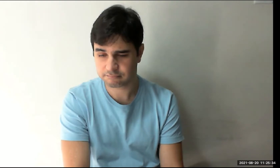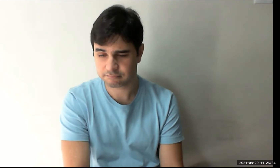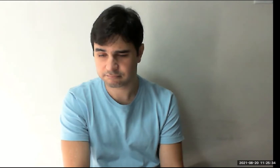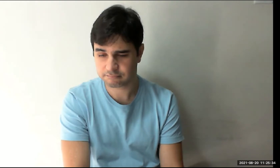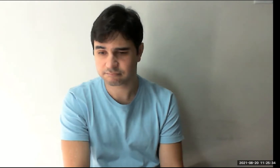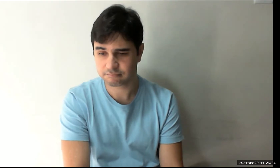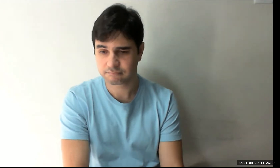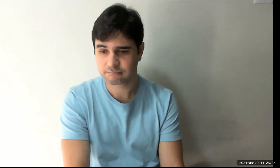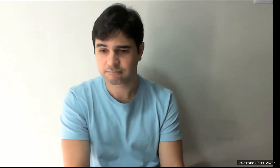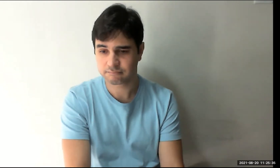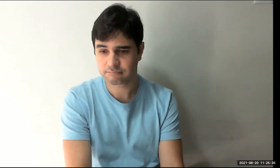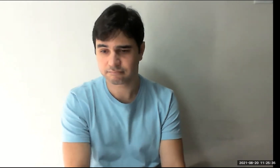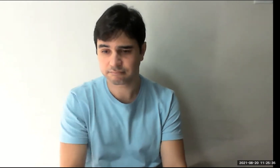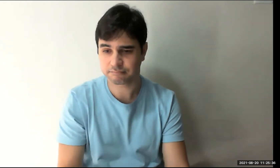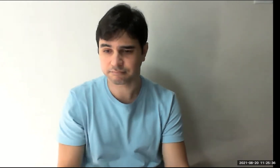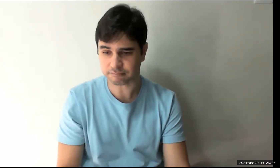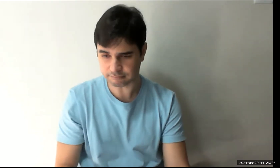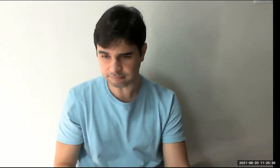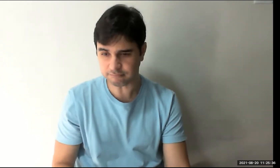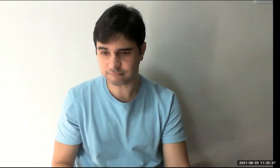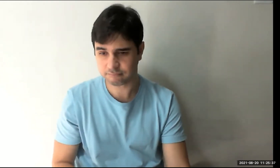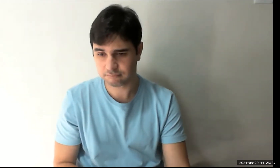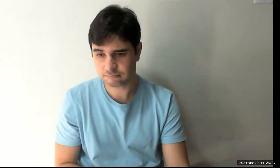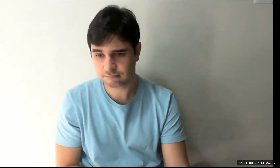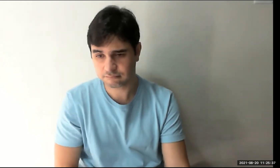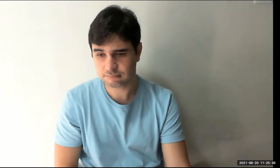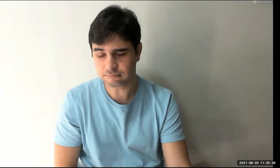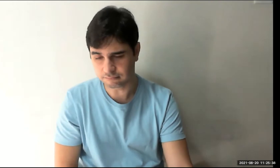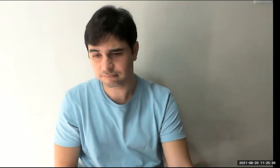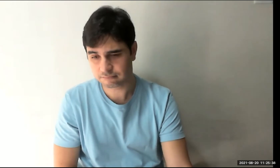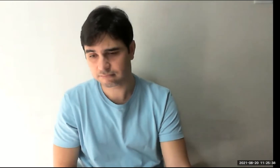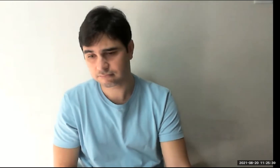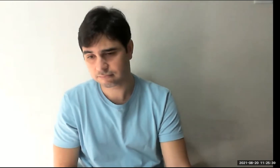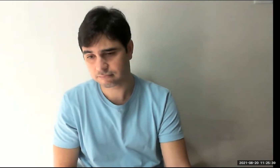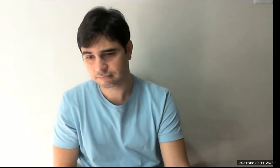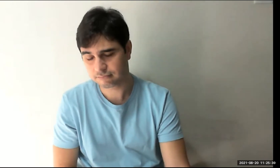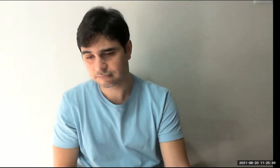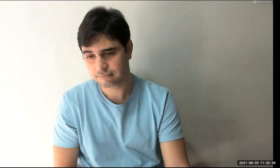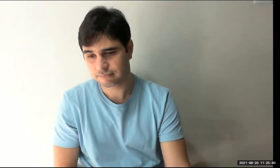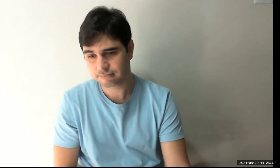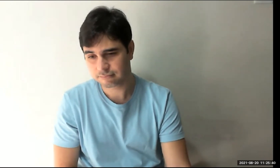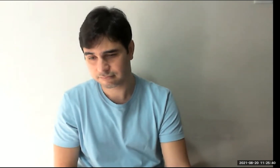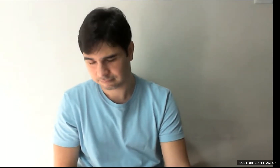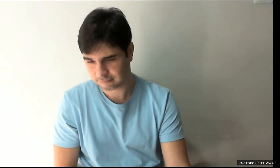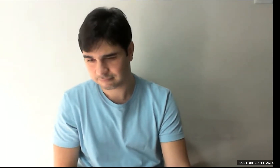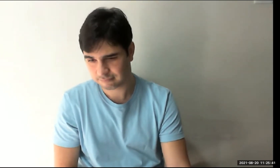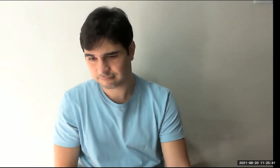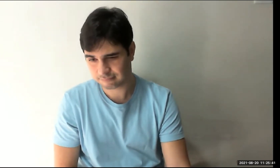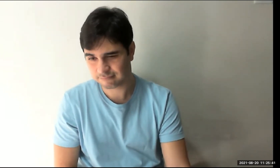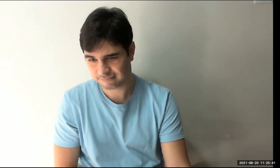que você pode ofertar para esses surdos também, por exemplo, um espaço, né, e estratégias, né, para que eles